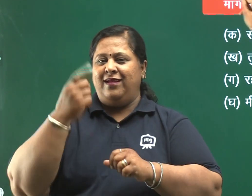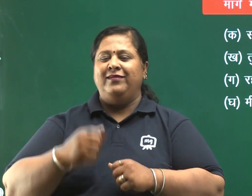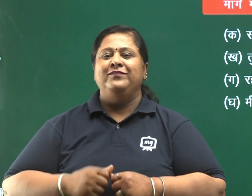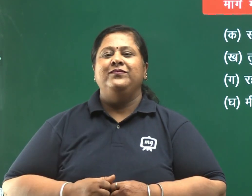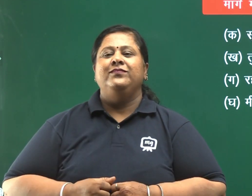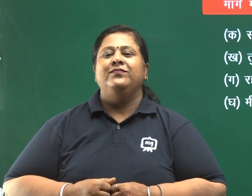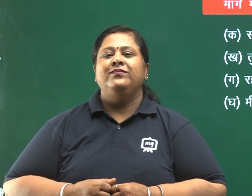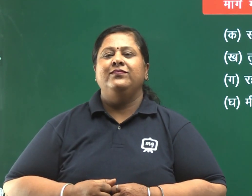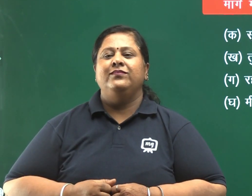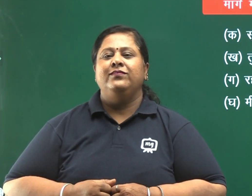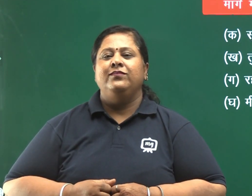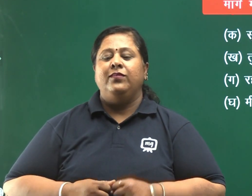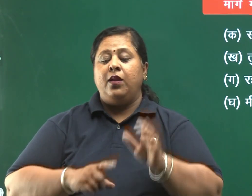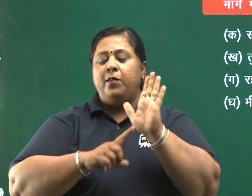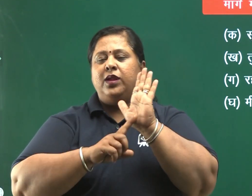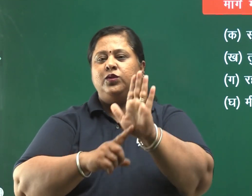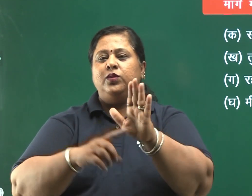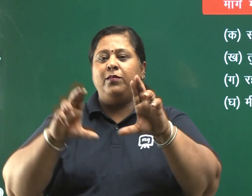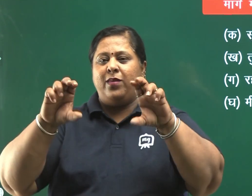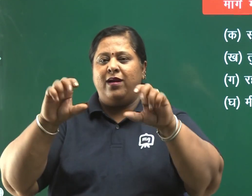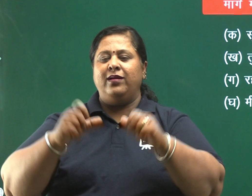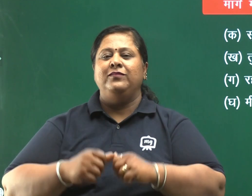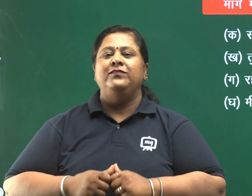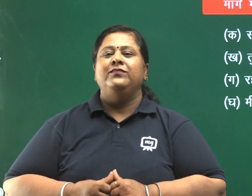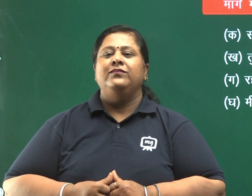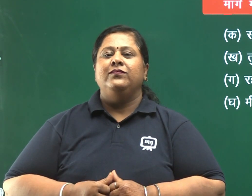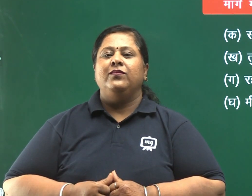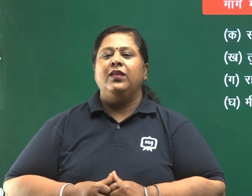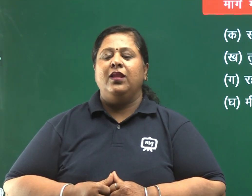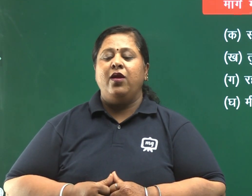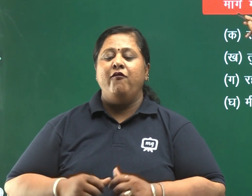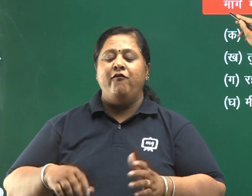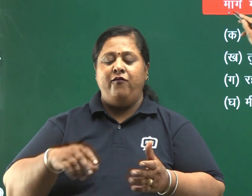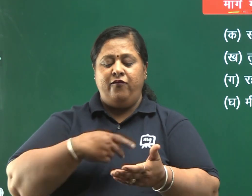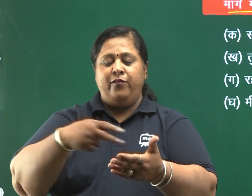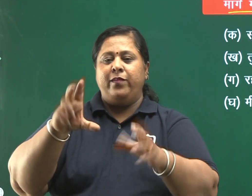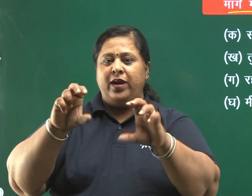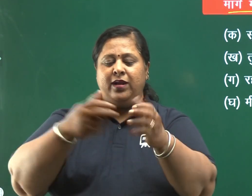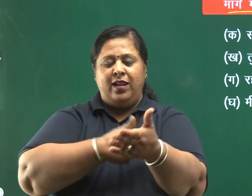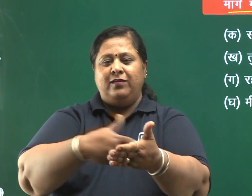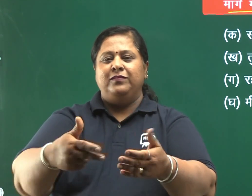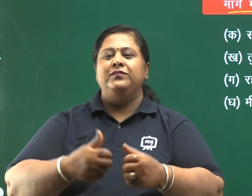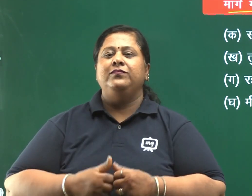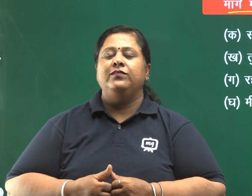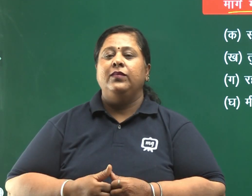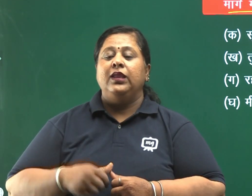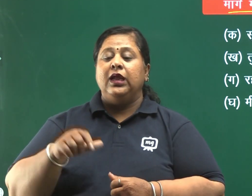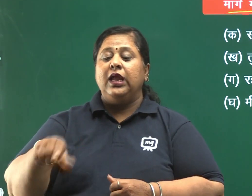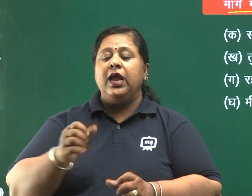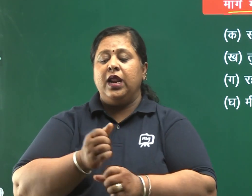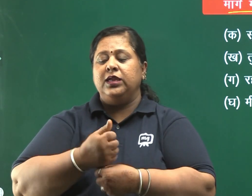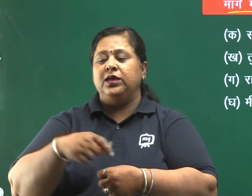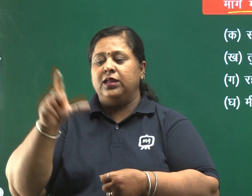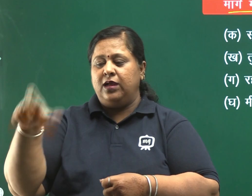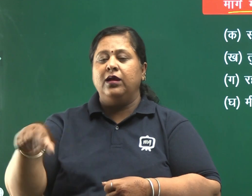एक, प्रस्तुत पाठ वन के मार्ग में के